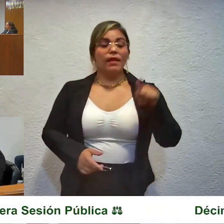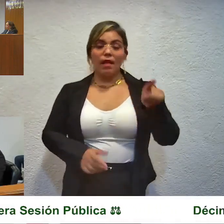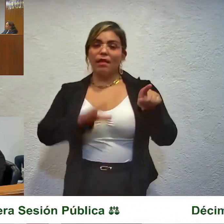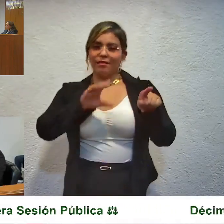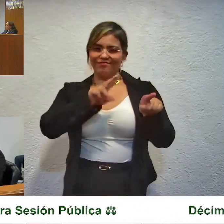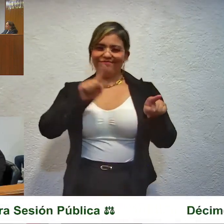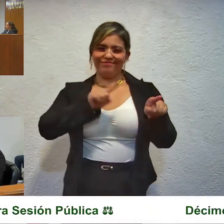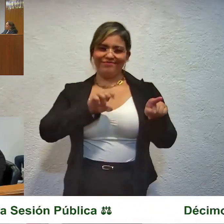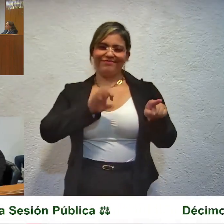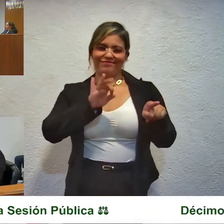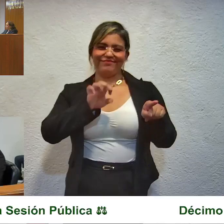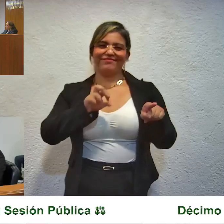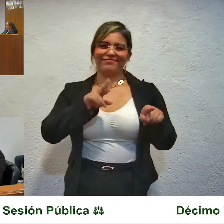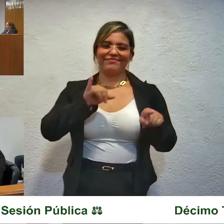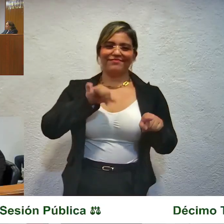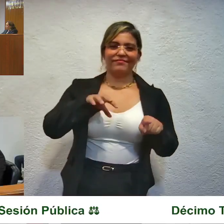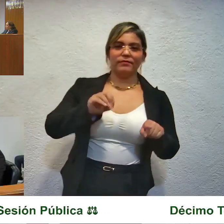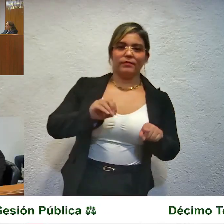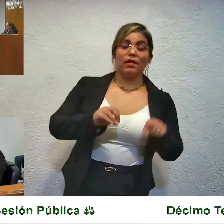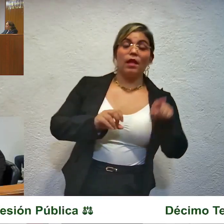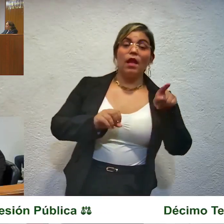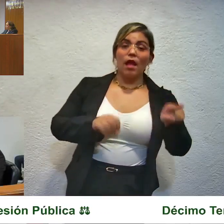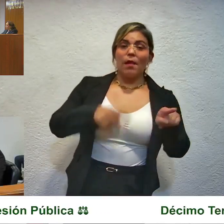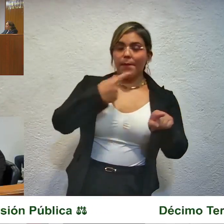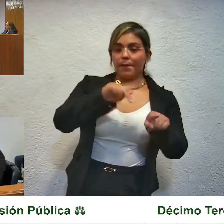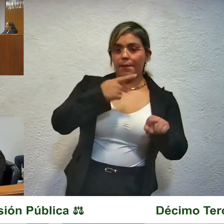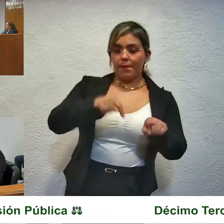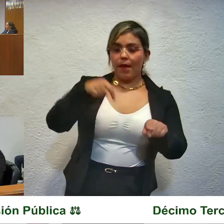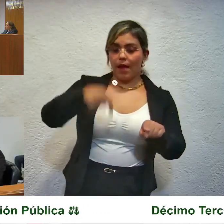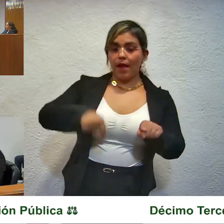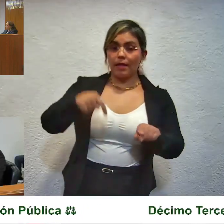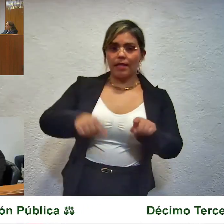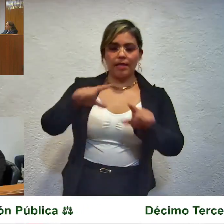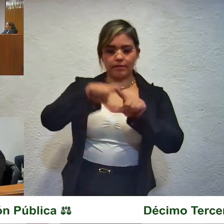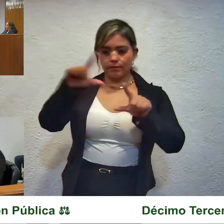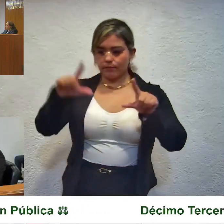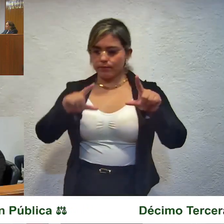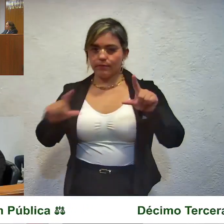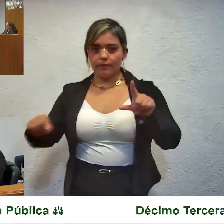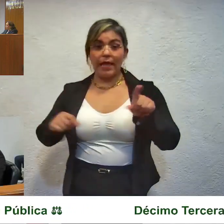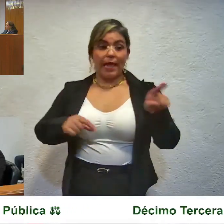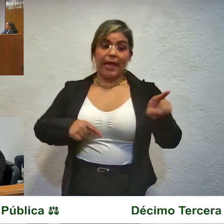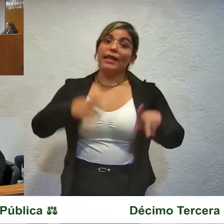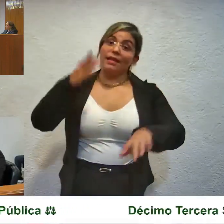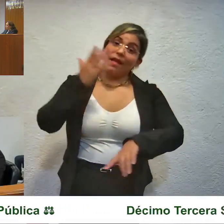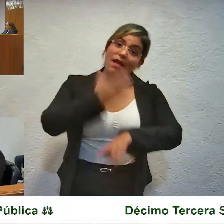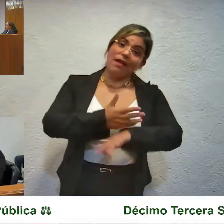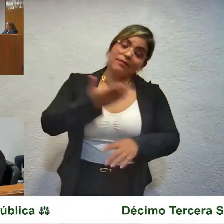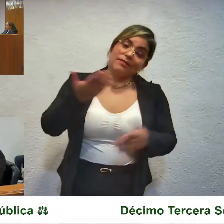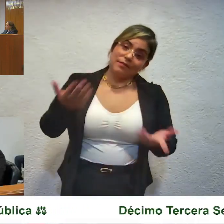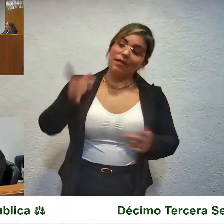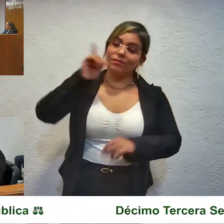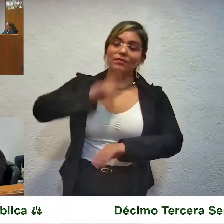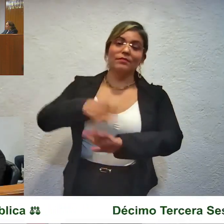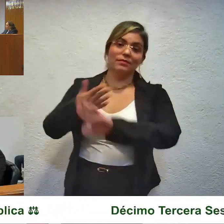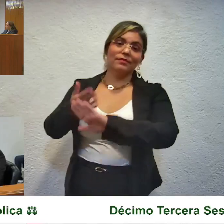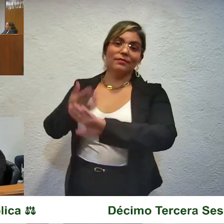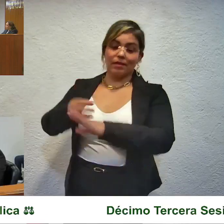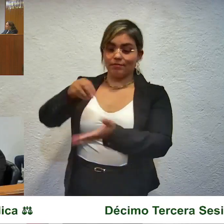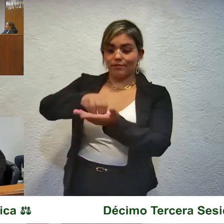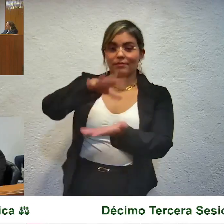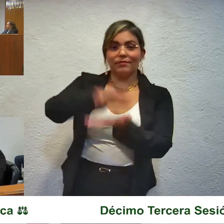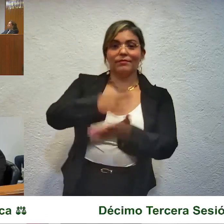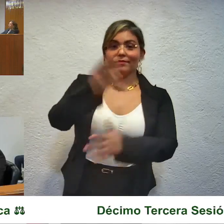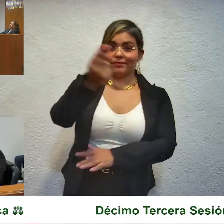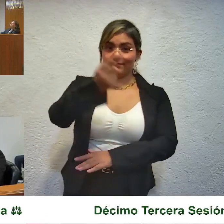Seferino Torreblanca Galindo en el registro local y en el registro nacional de personas sancionadas en materia de violencia política contra las mujeres en